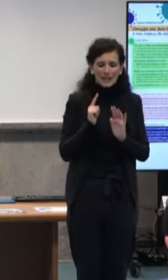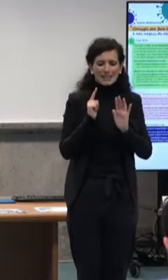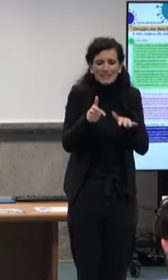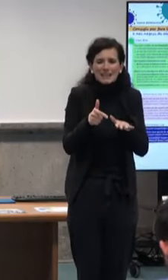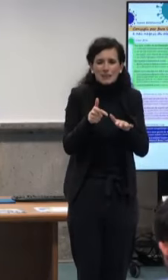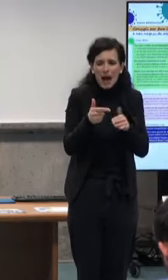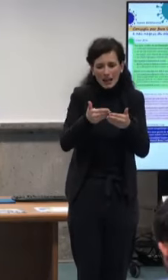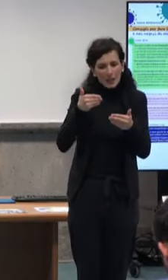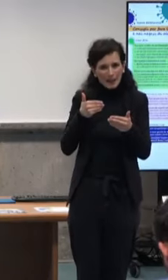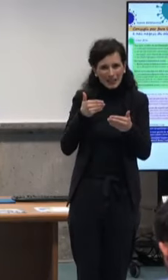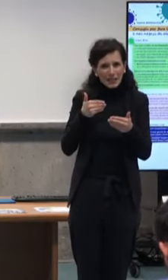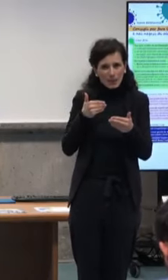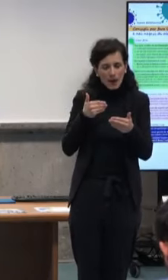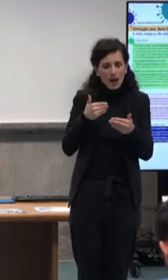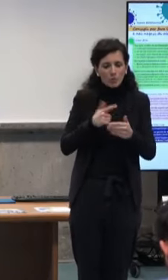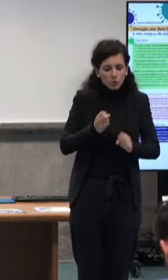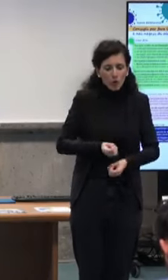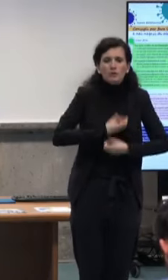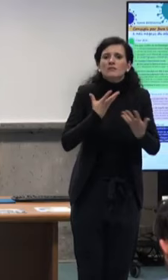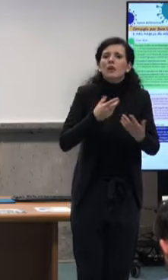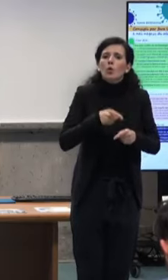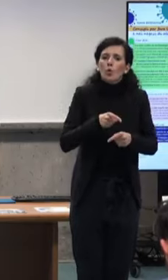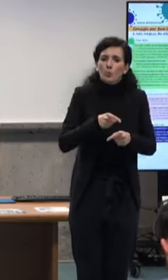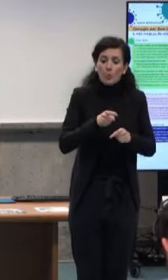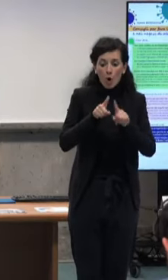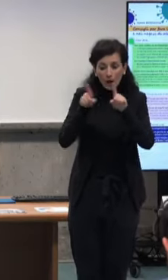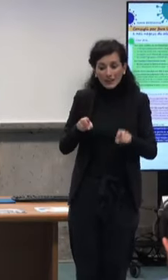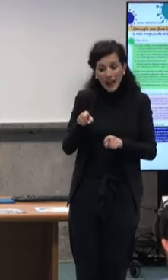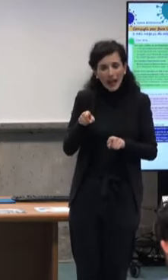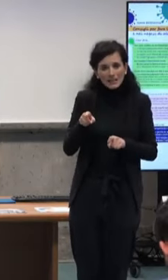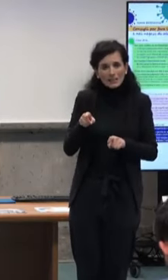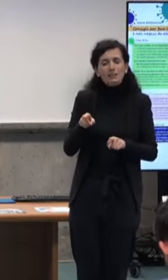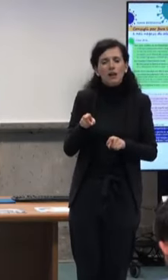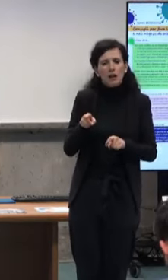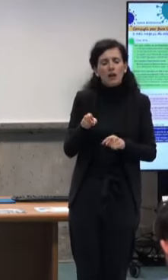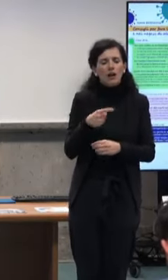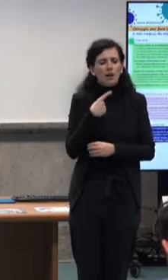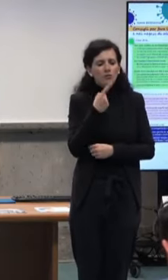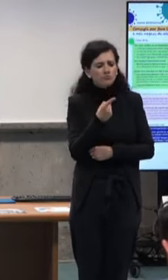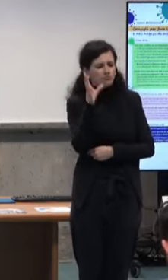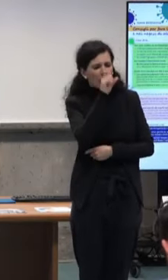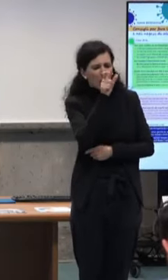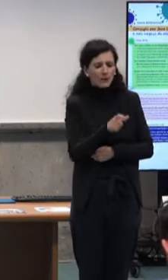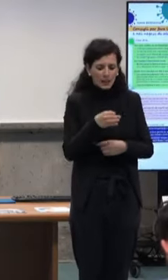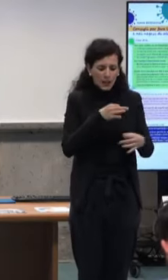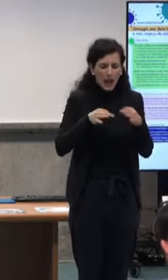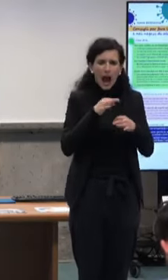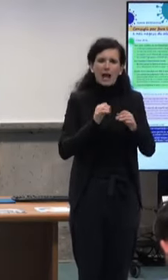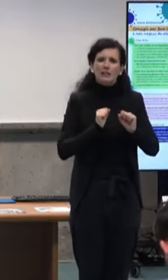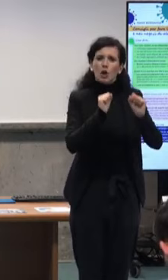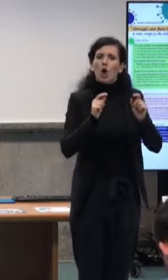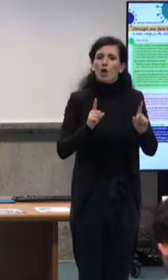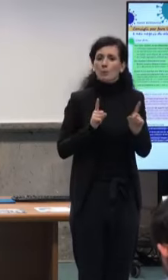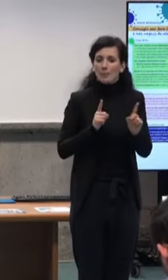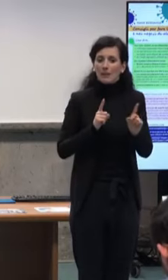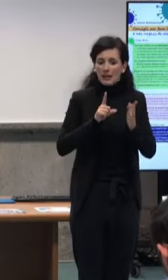sviluppo anticorpale questo dice i test sono in grado di identificare anticorpi che si formano con il tempo quindi